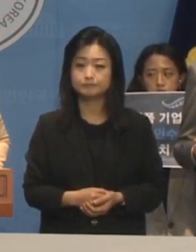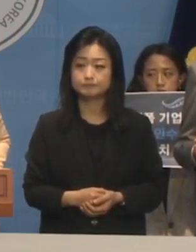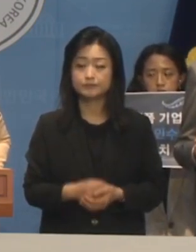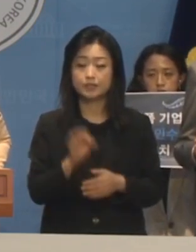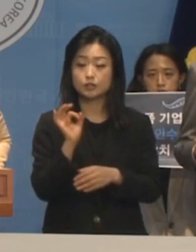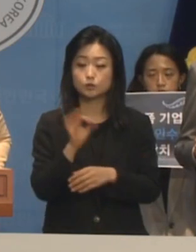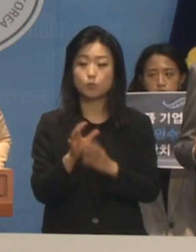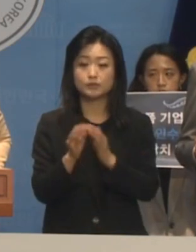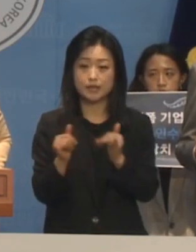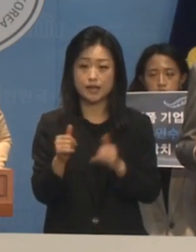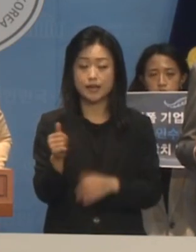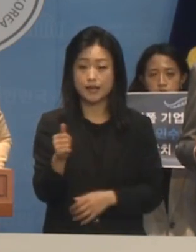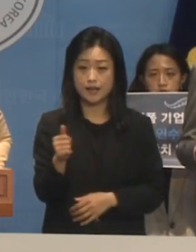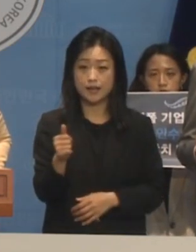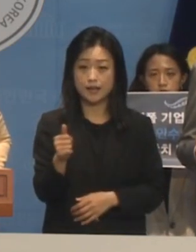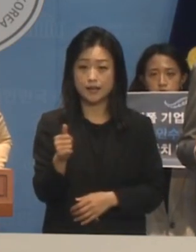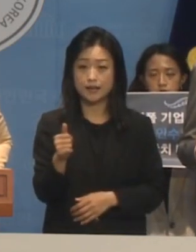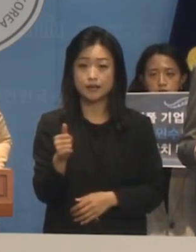소비자에게